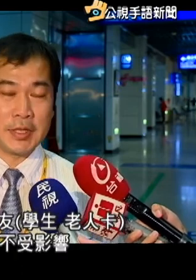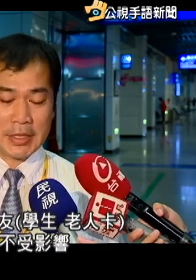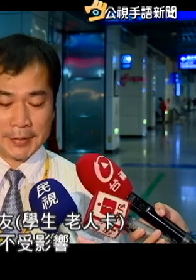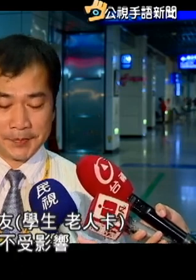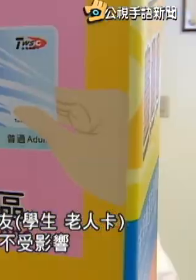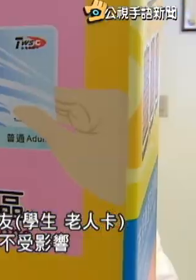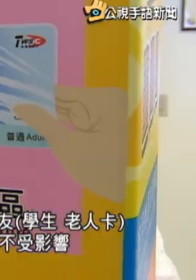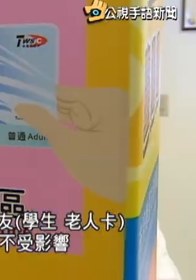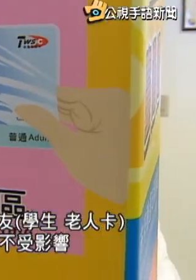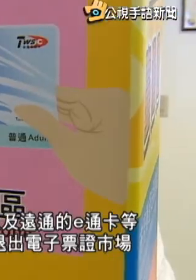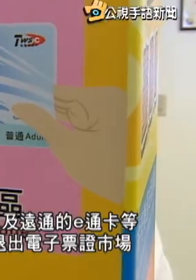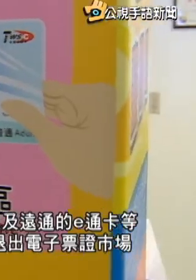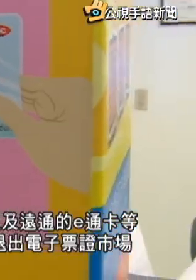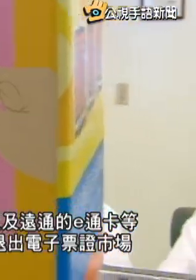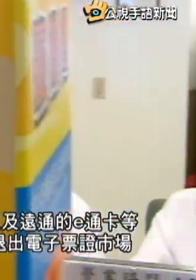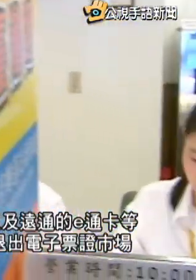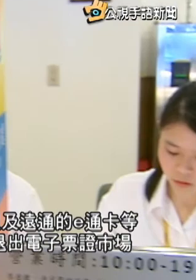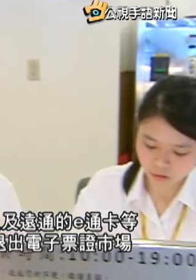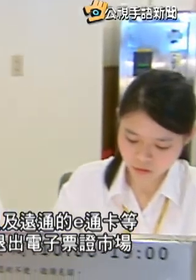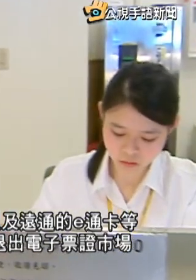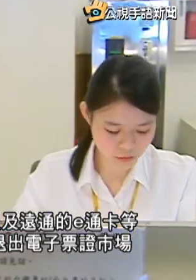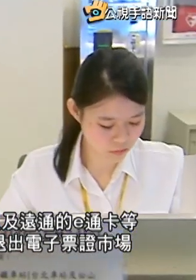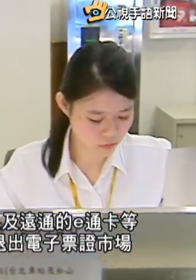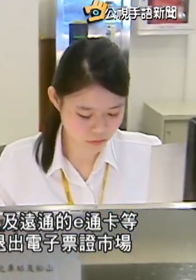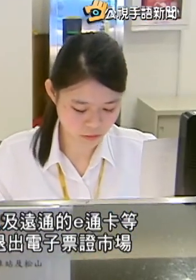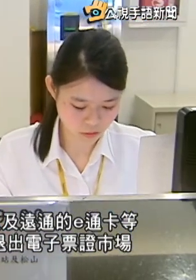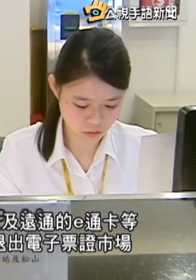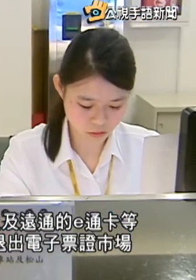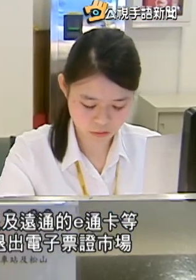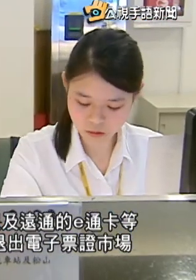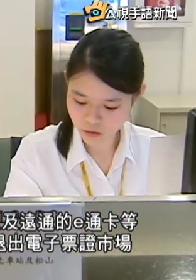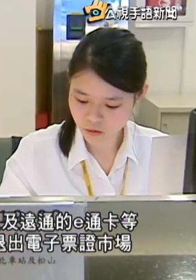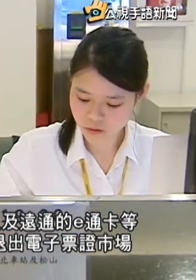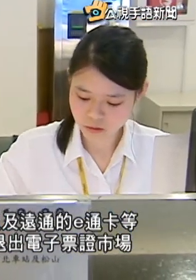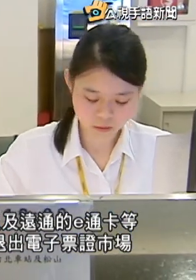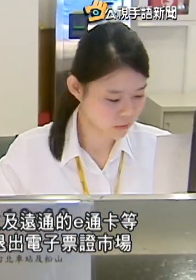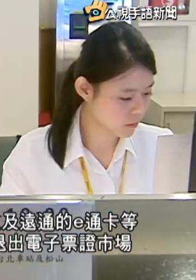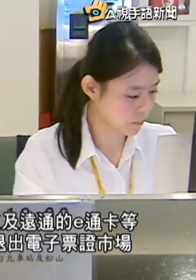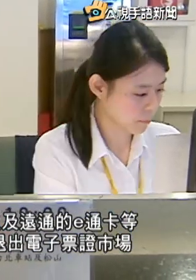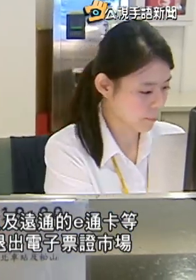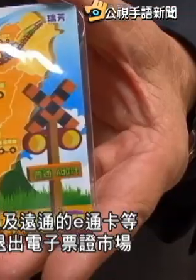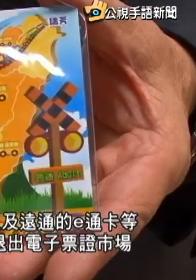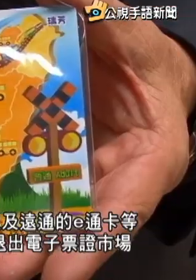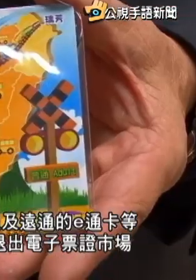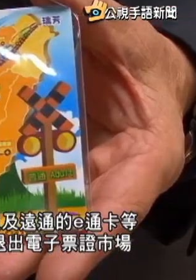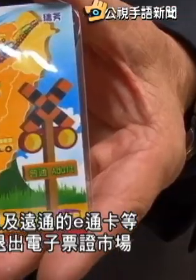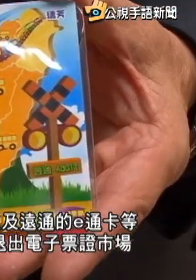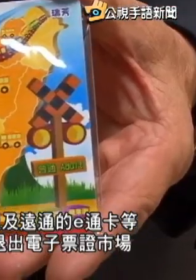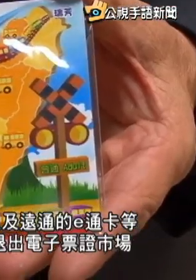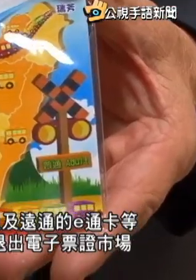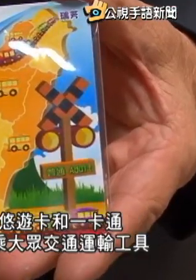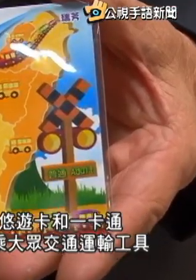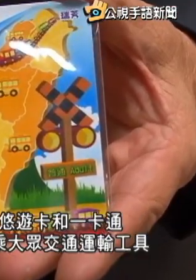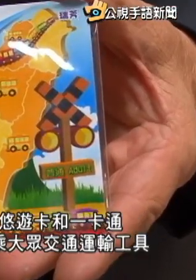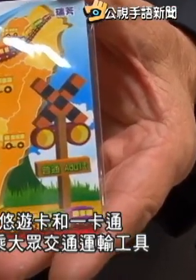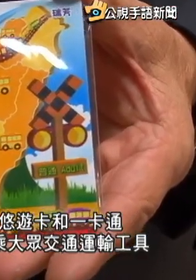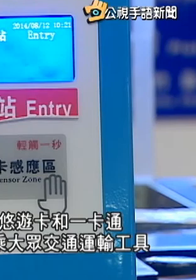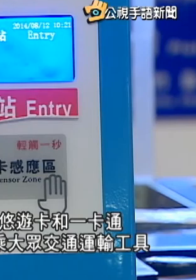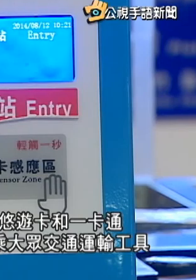响。 虽然台湾通卡以及远通的一通卡等电子票证陆续退出电子票证的市场，明年起只剩下悠游卡